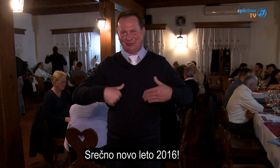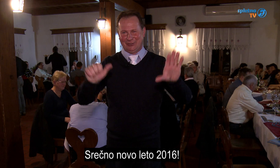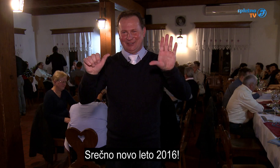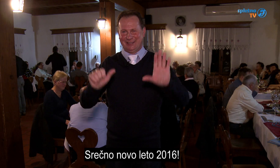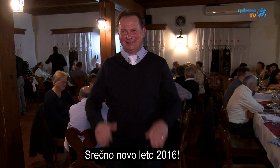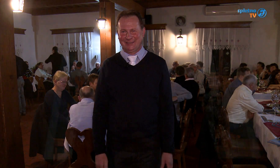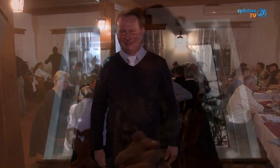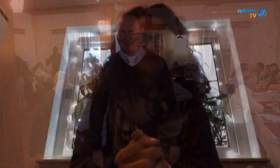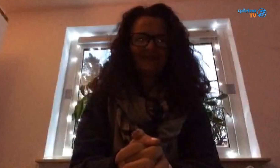2016.